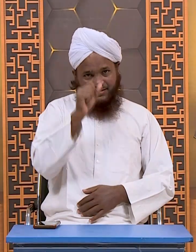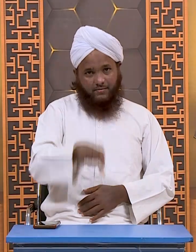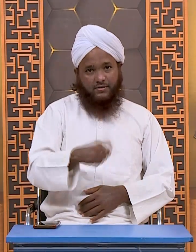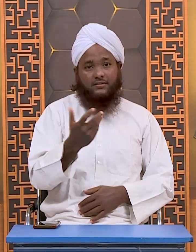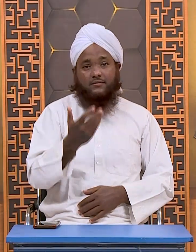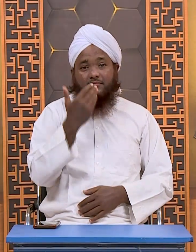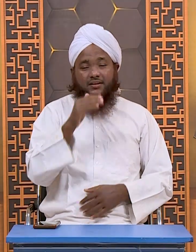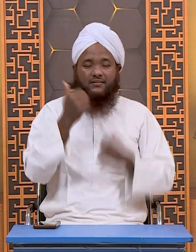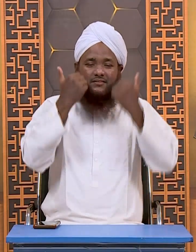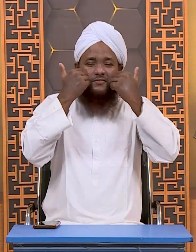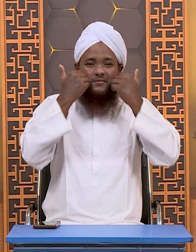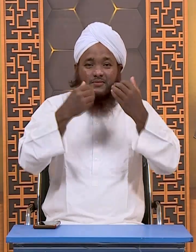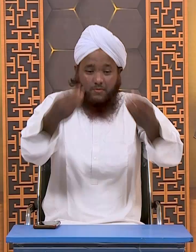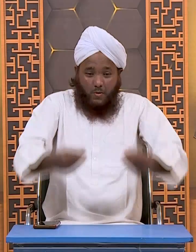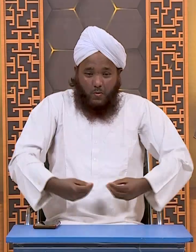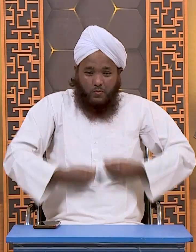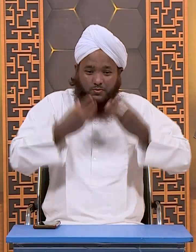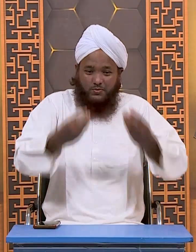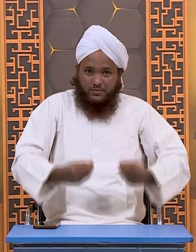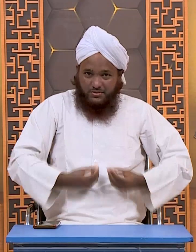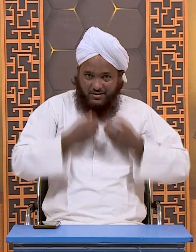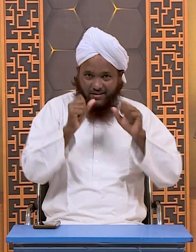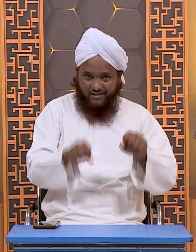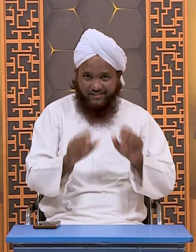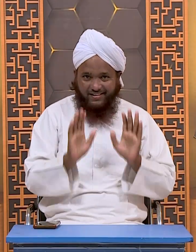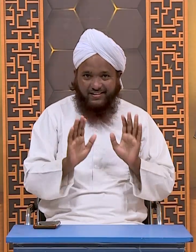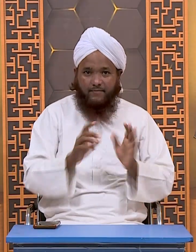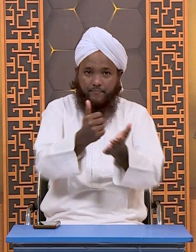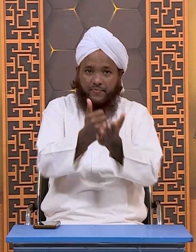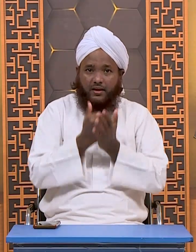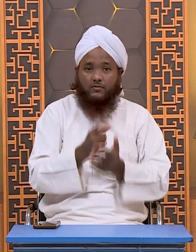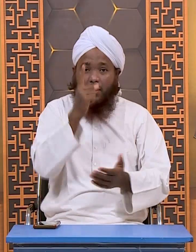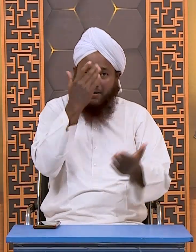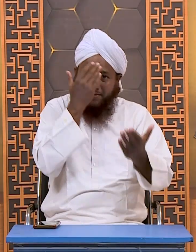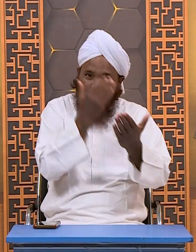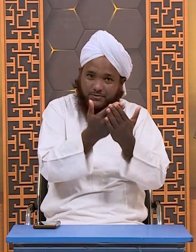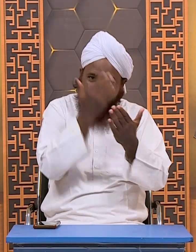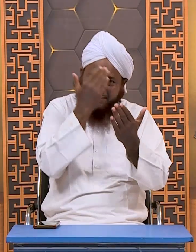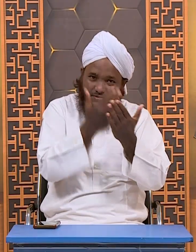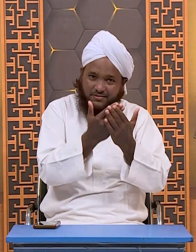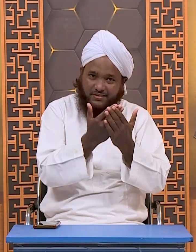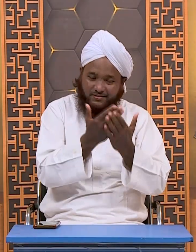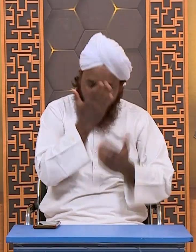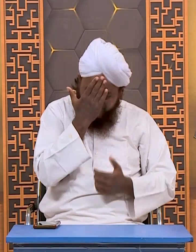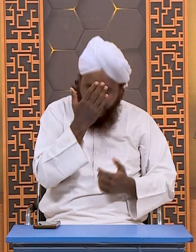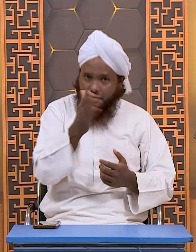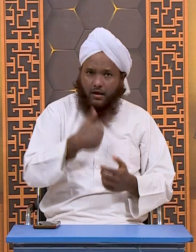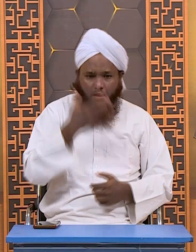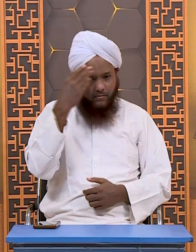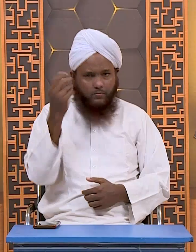جب راحتیں ہوتی ہیں ہم تب اللہ پاک کا شکر ادا کرتے ہیں، ہم تب پھر نہیں جاتے بلکہ اللہ پاک کا